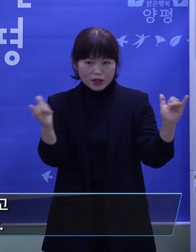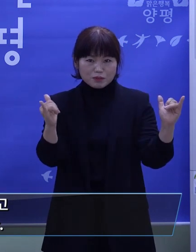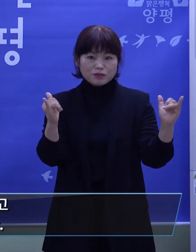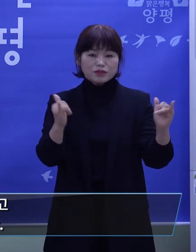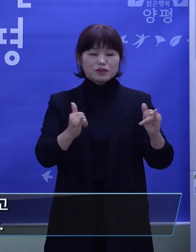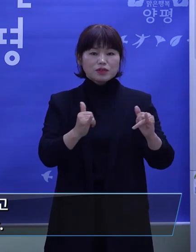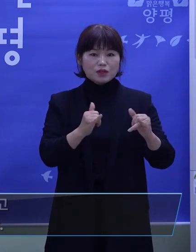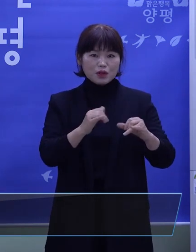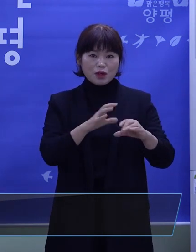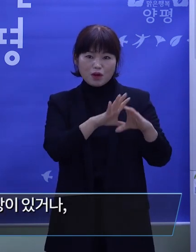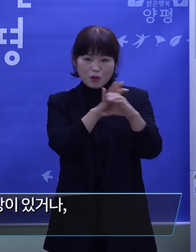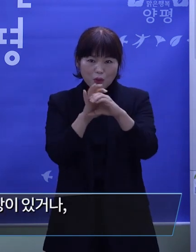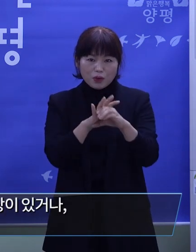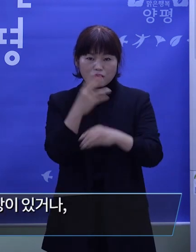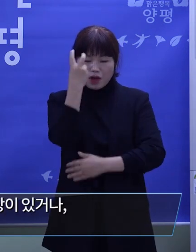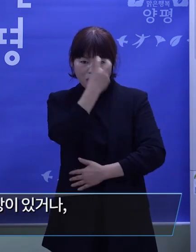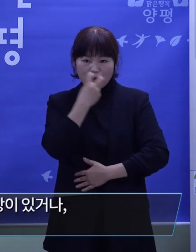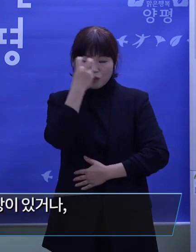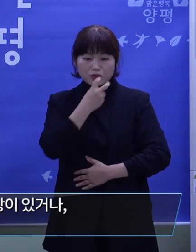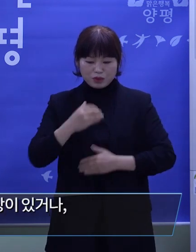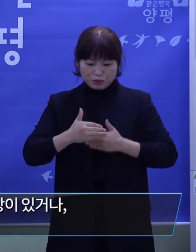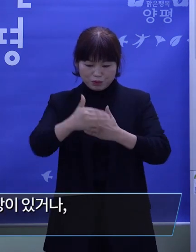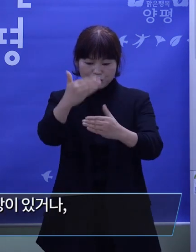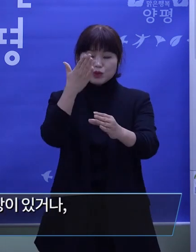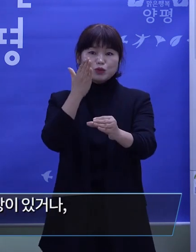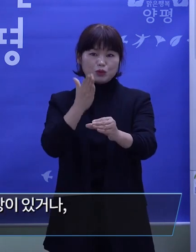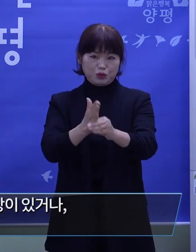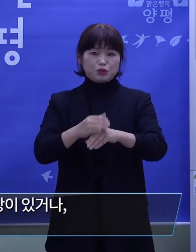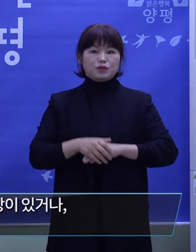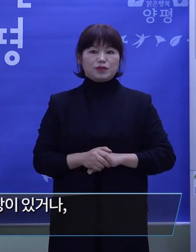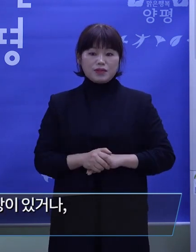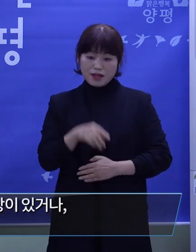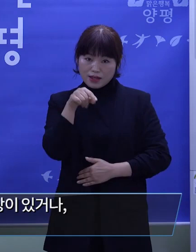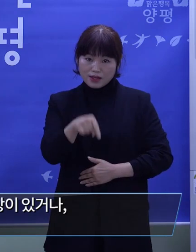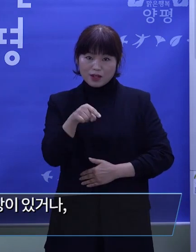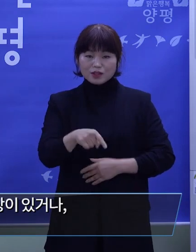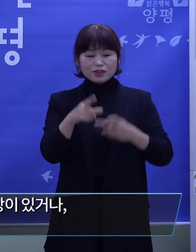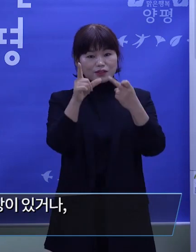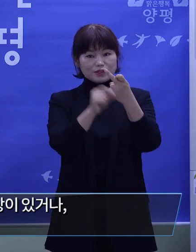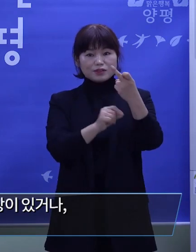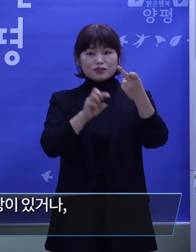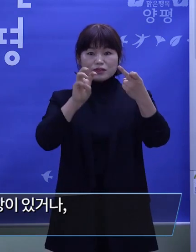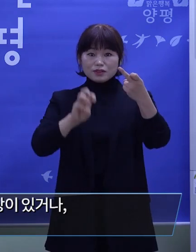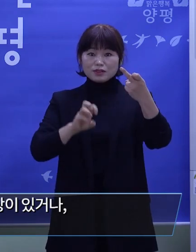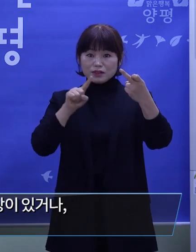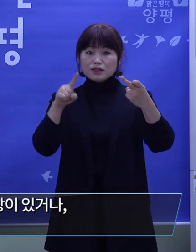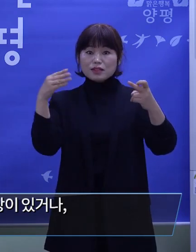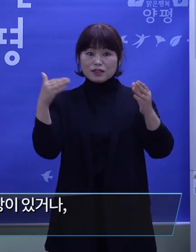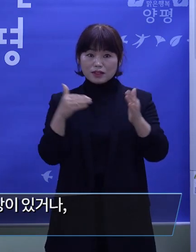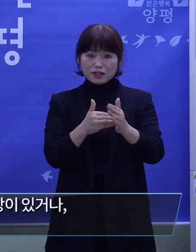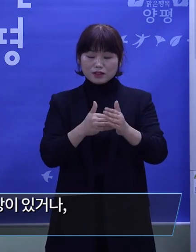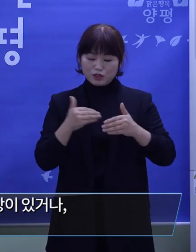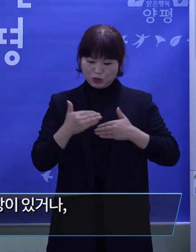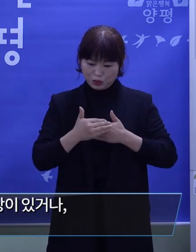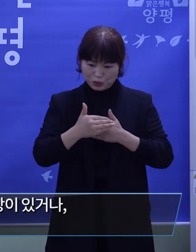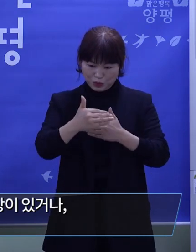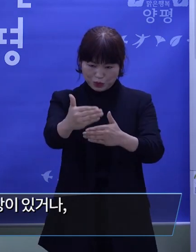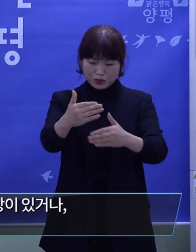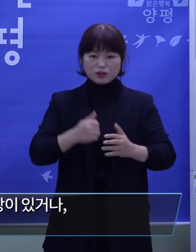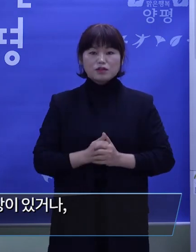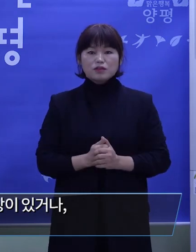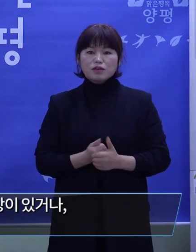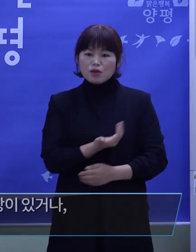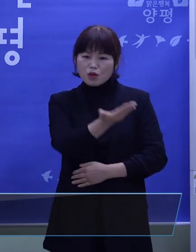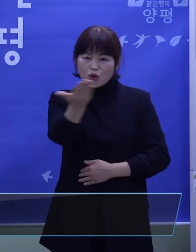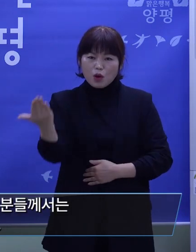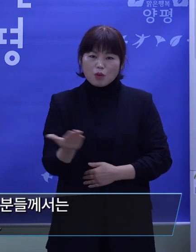있습니다. 12월 31일까지 검사가 진행될 예정으로 조금이라도 증상이